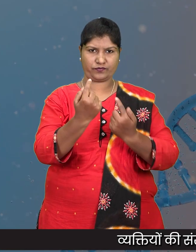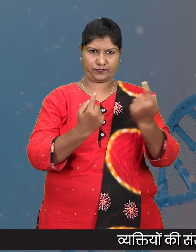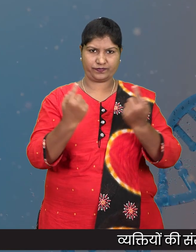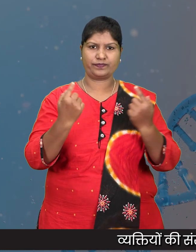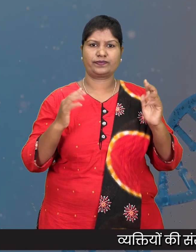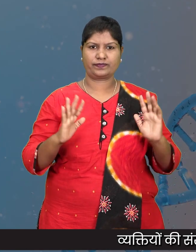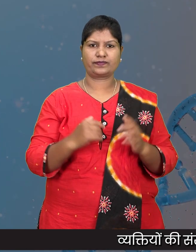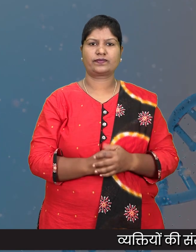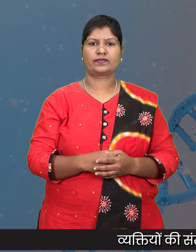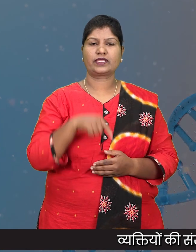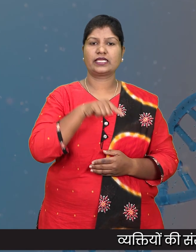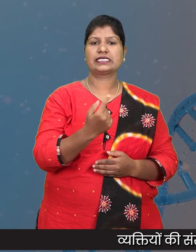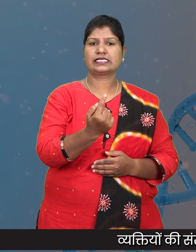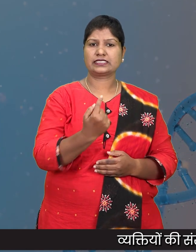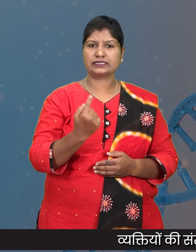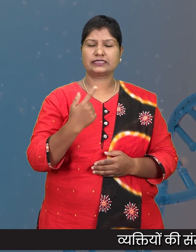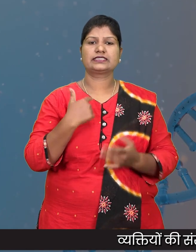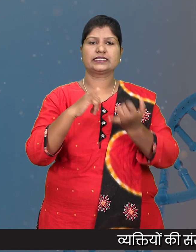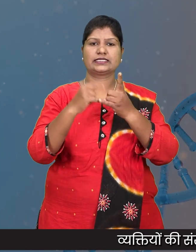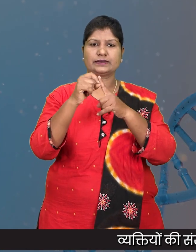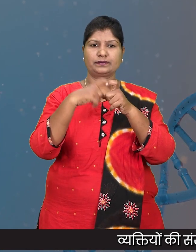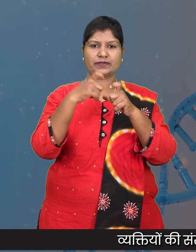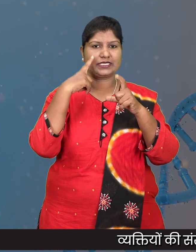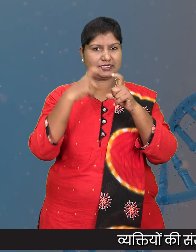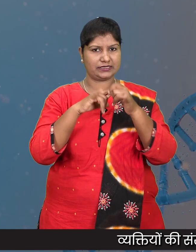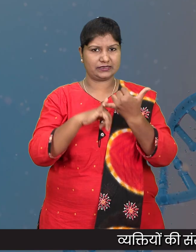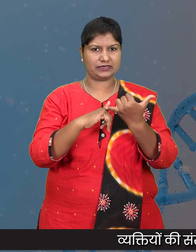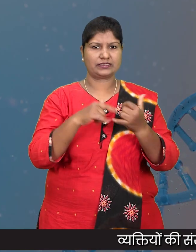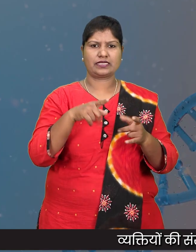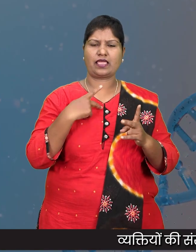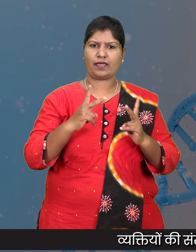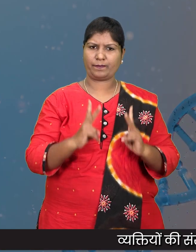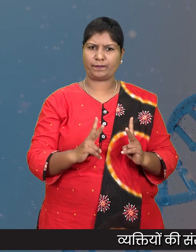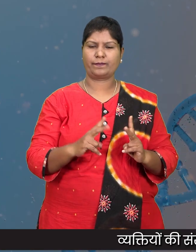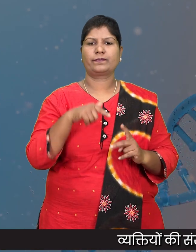व्यक्तियों की संख्या लंबे समय तक लगभग स्थिर रहती थी।